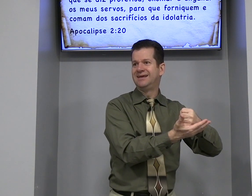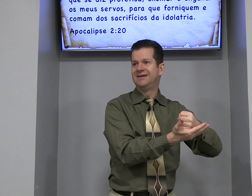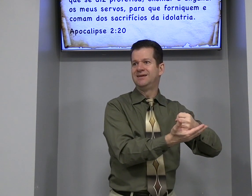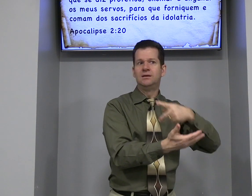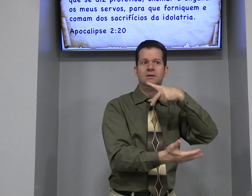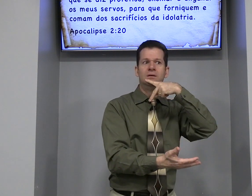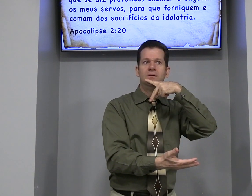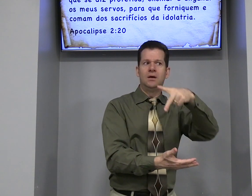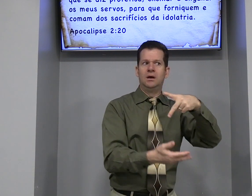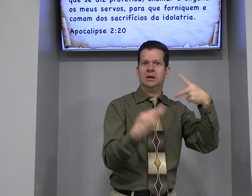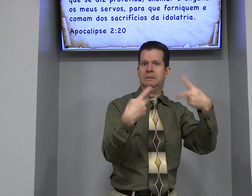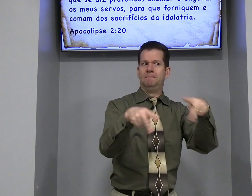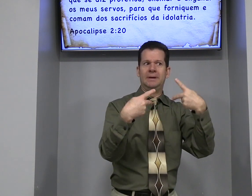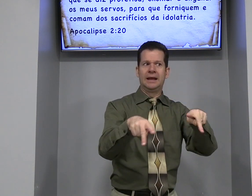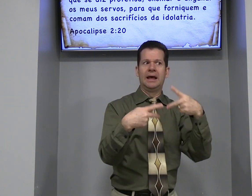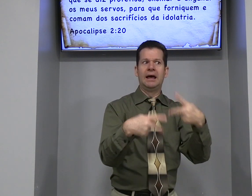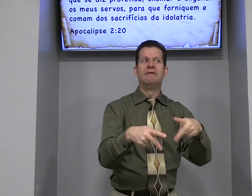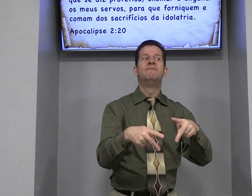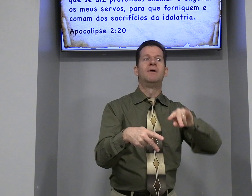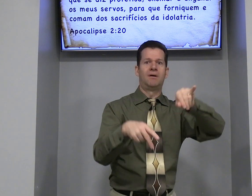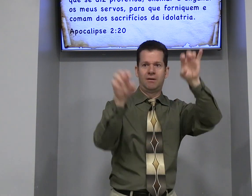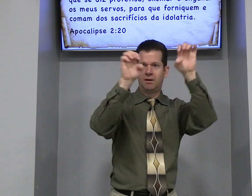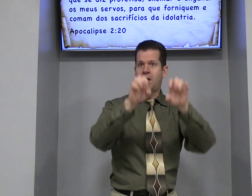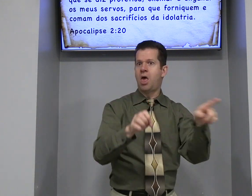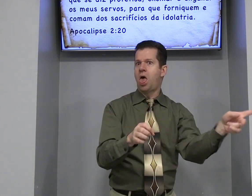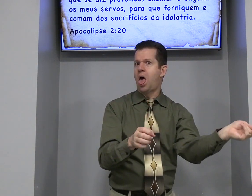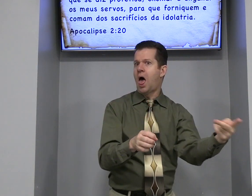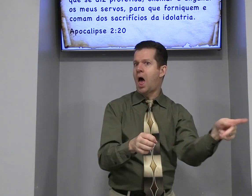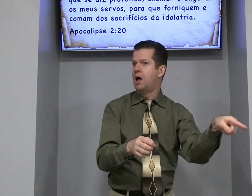Velho Testamento, que era uma